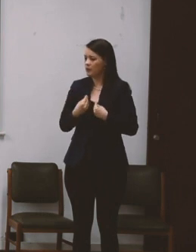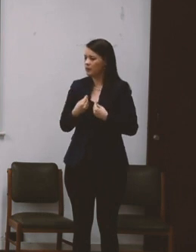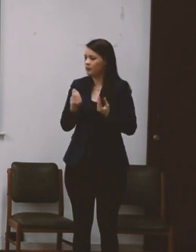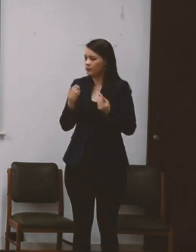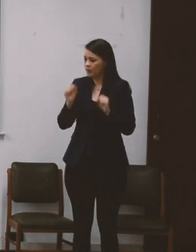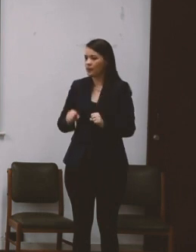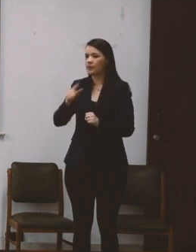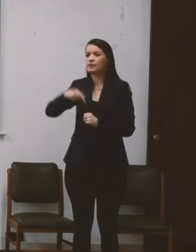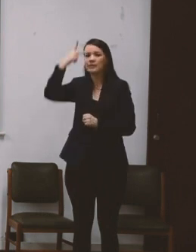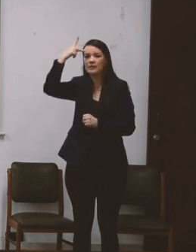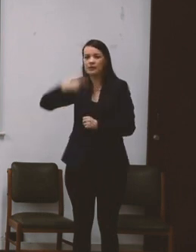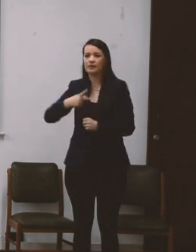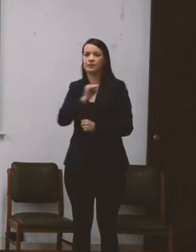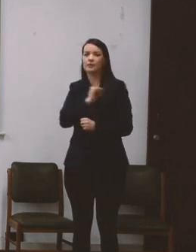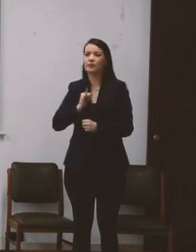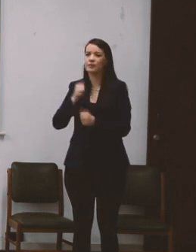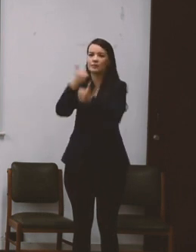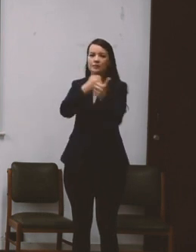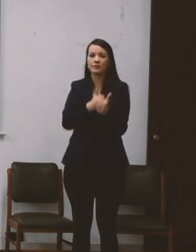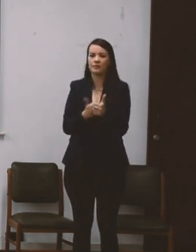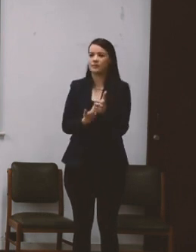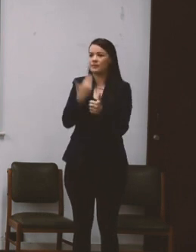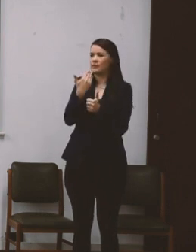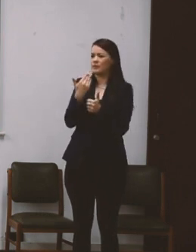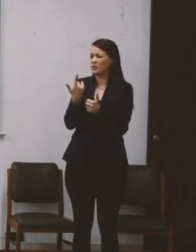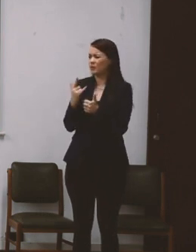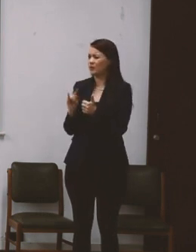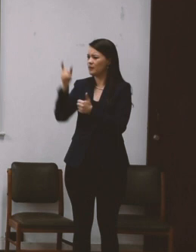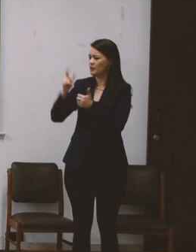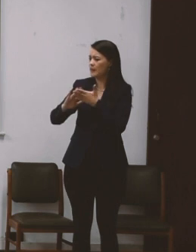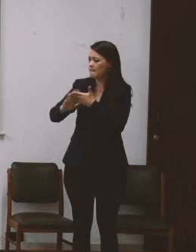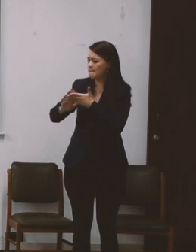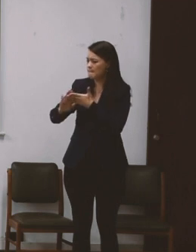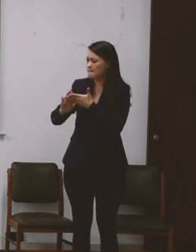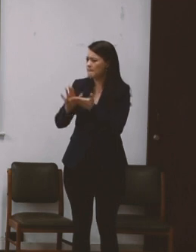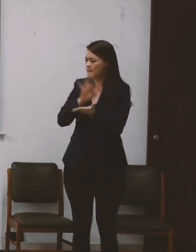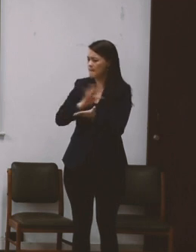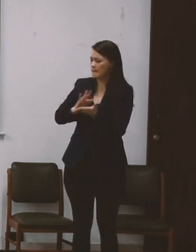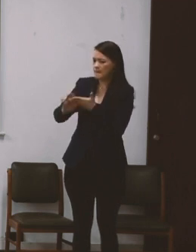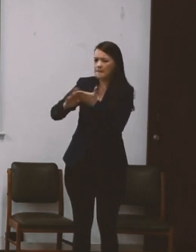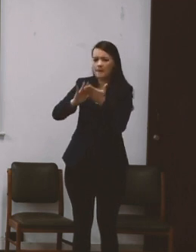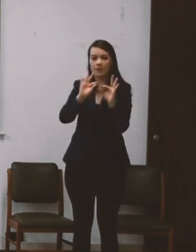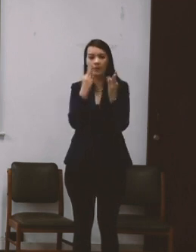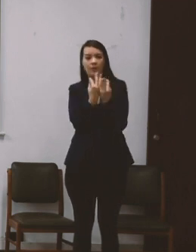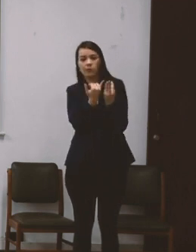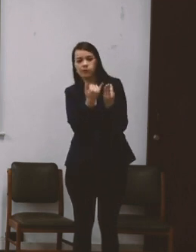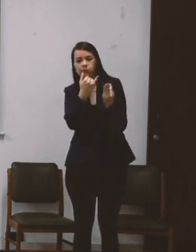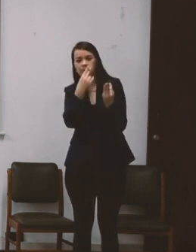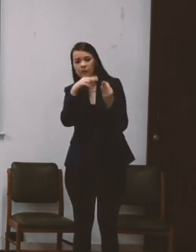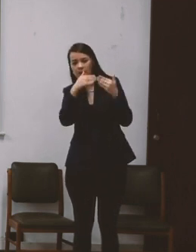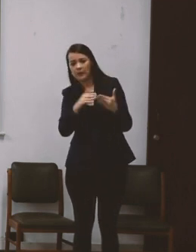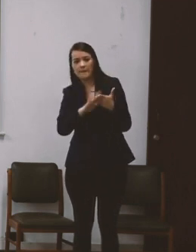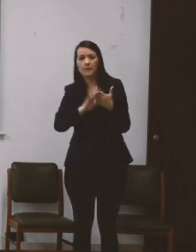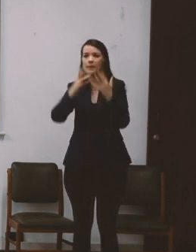historias, singularidades y potencias no sirvan para curar a nadie, a ninguna persona, a ninguna familia especial, ni a